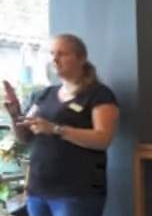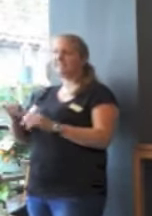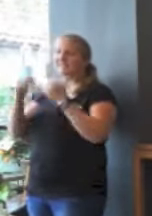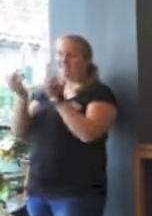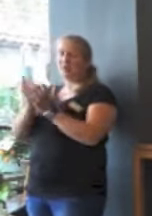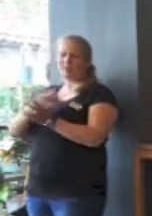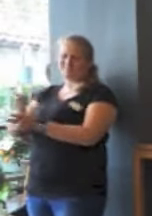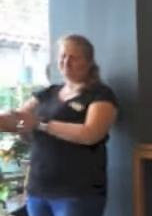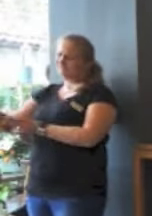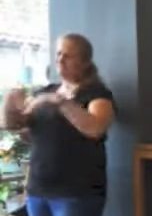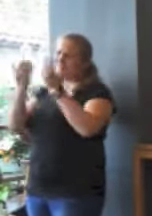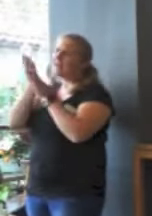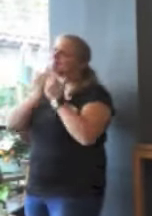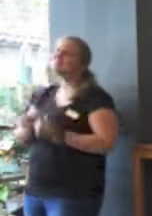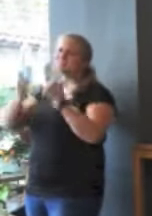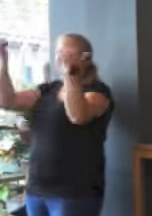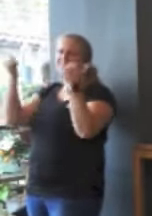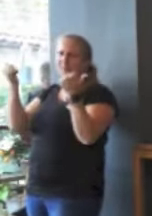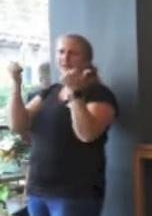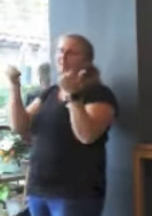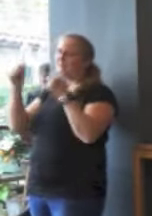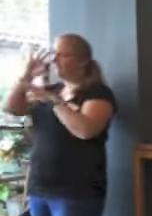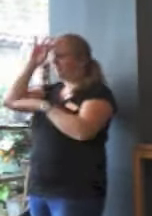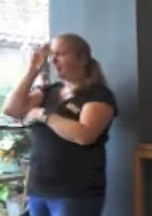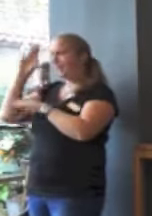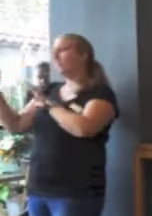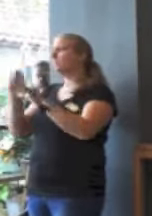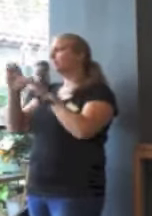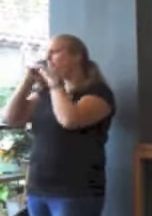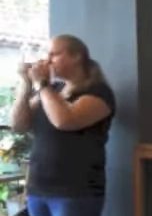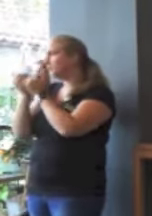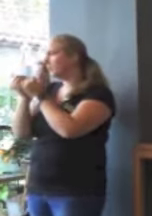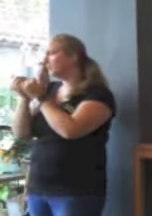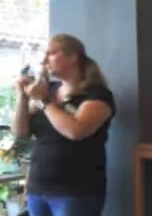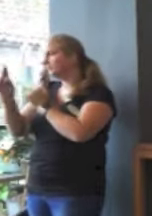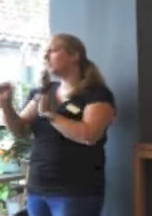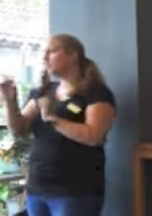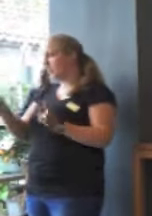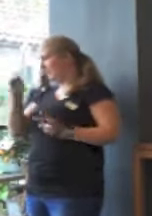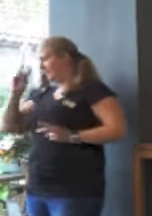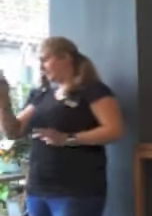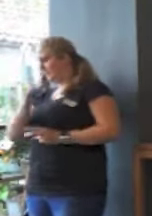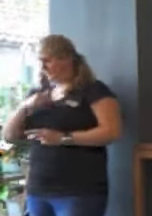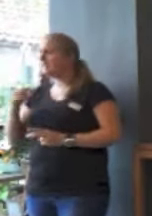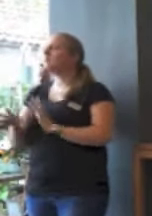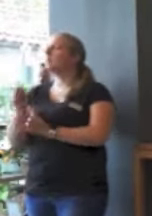äldreomsorg. Man måste ha det perspektivet när man diskuterar äldreomsorg.